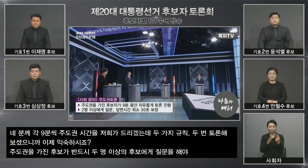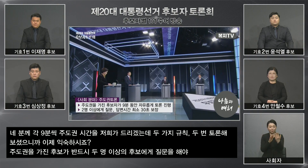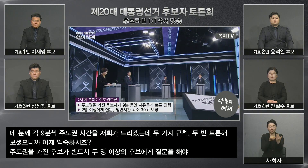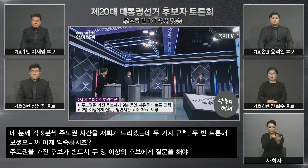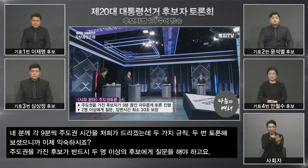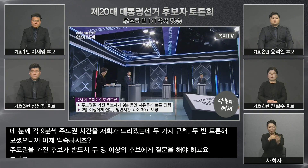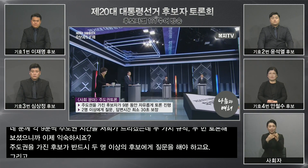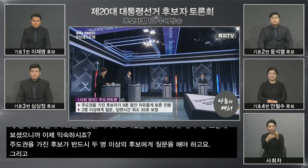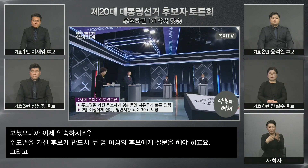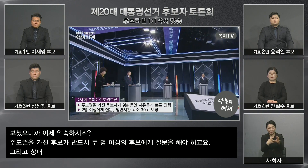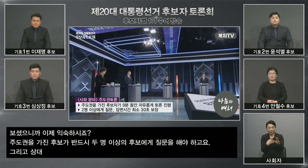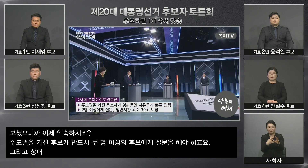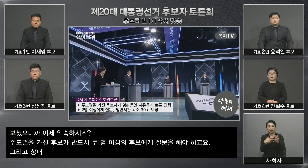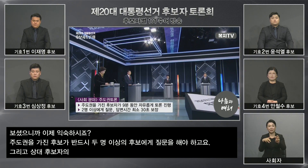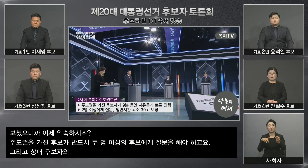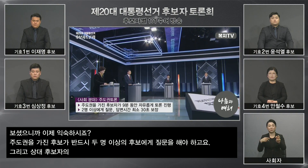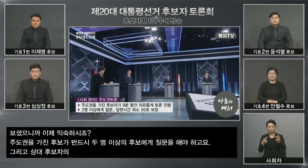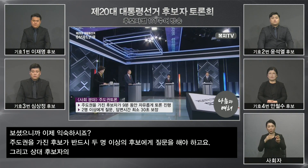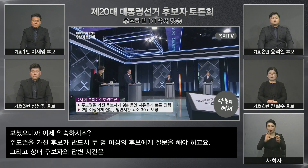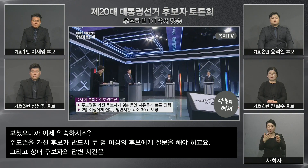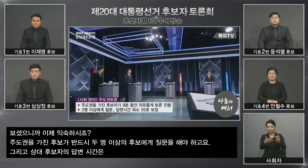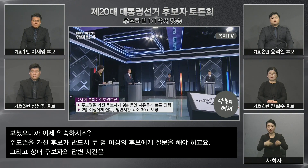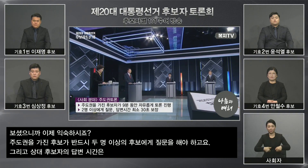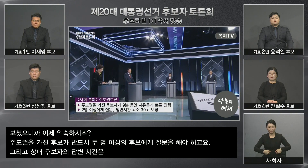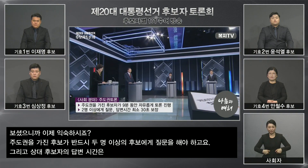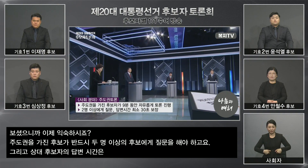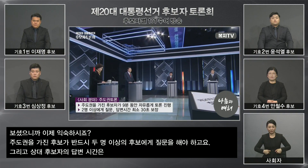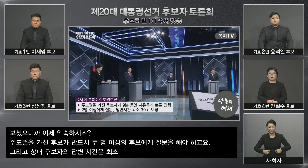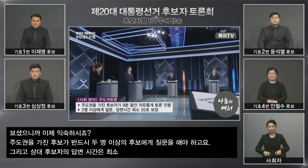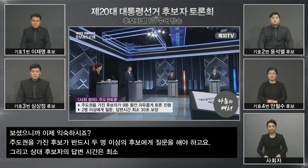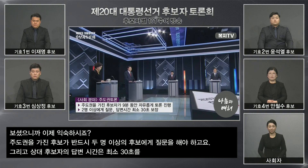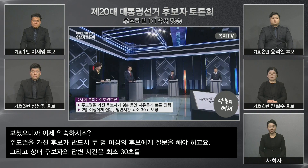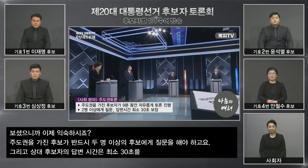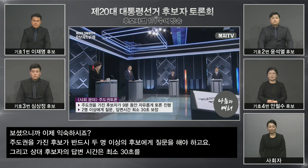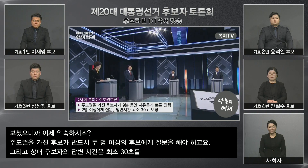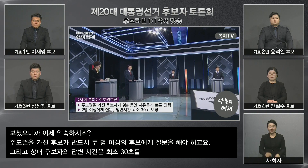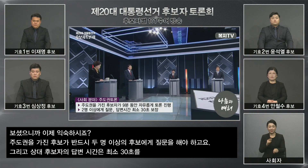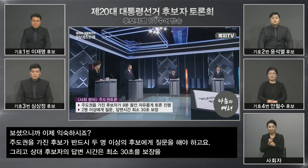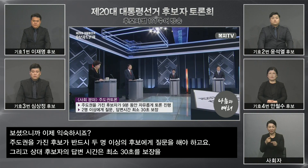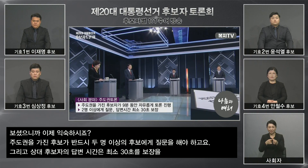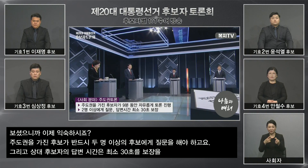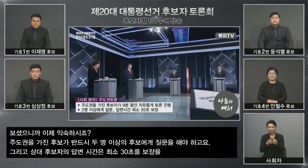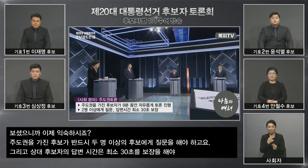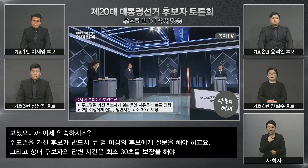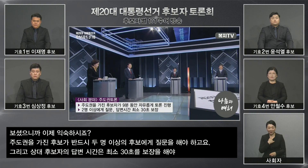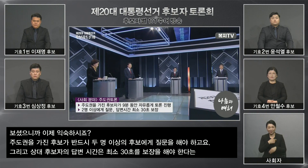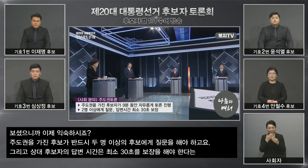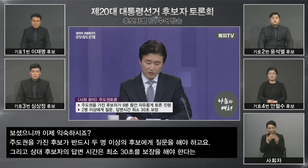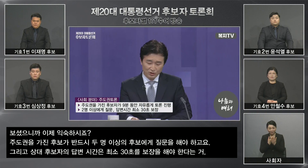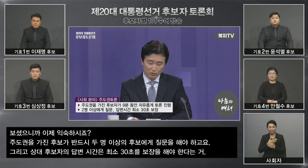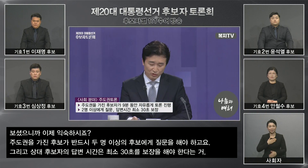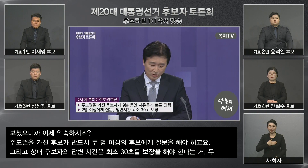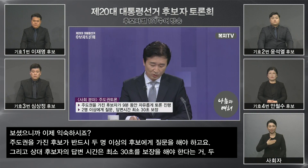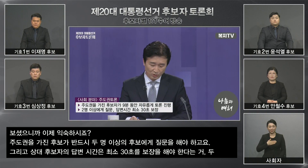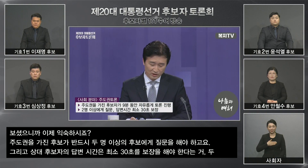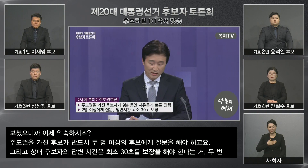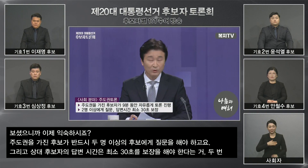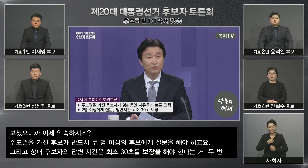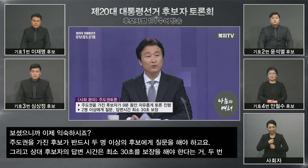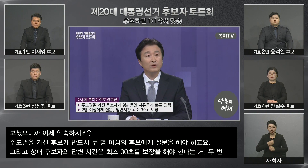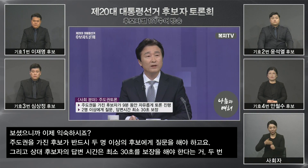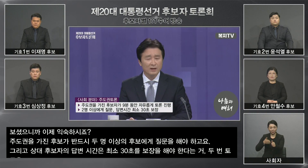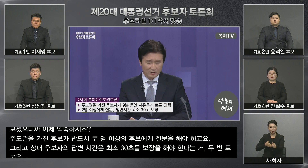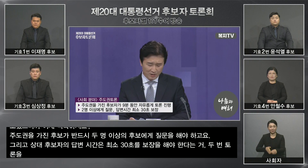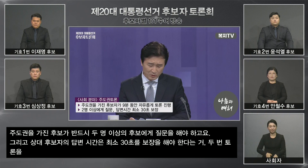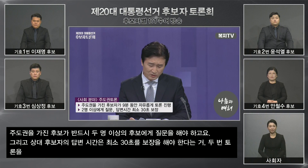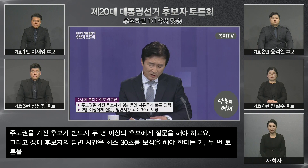답변 시간은 최소 30초를 보장을 해야 된다는 거. 두 번 토론해 보셨으니까 이거 부분들에 대해서는 잘 아마 지켜주실 걸로 기대하고